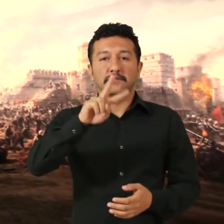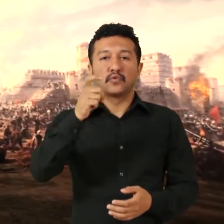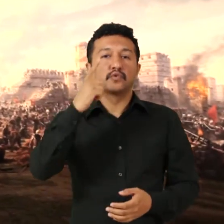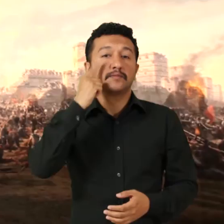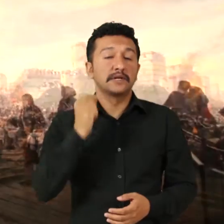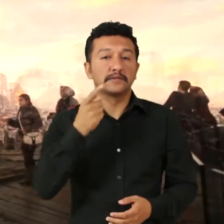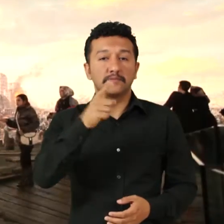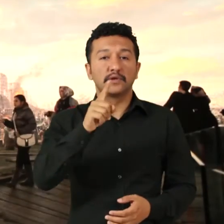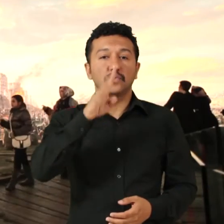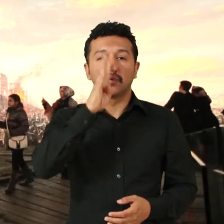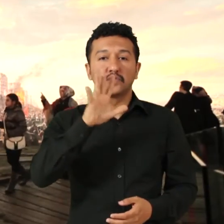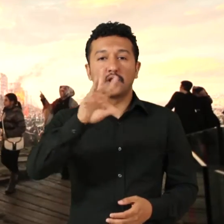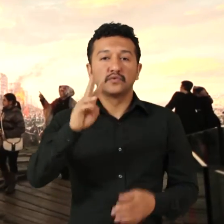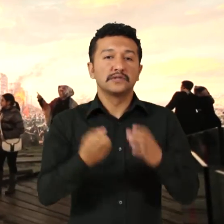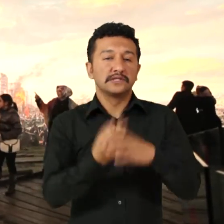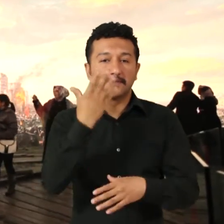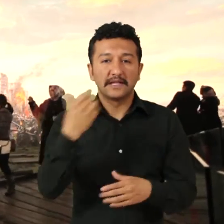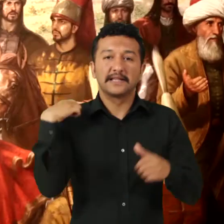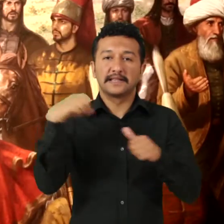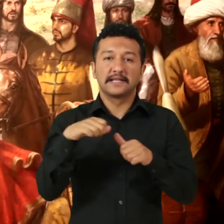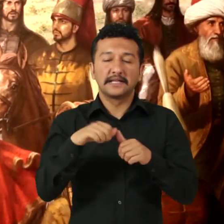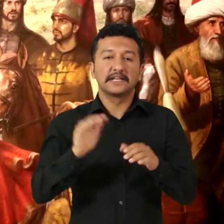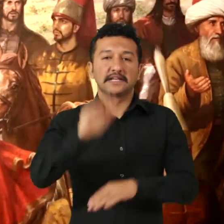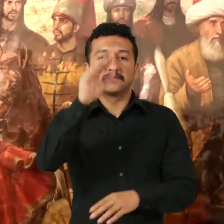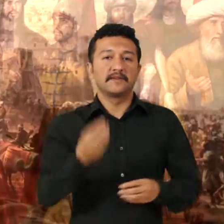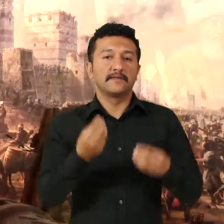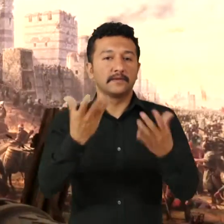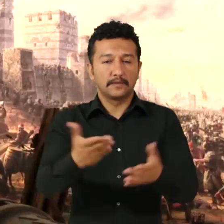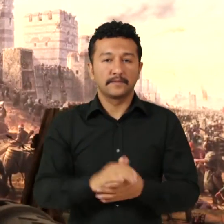29 Mayıs 1453 sabahını yeniden yaşamaktadır.